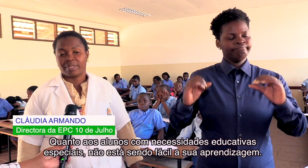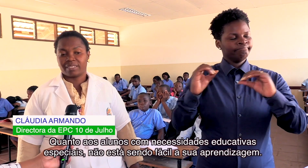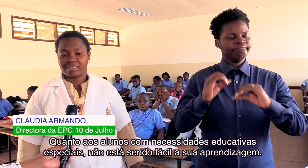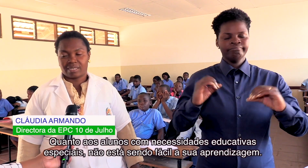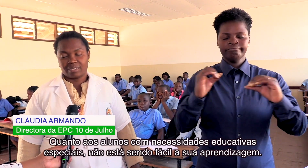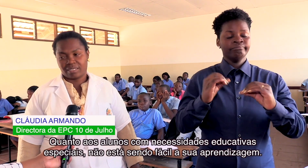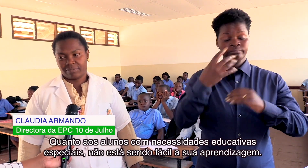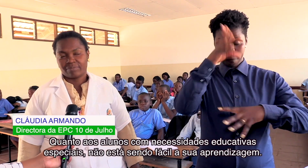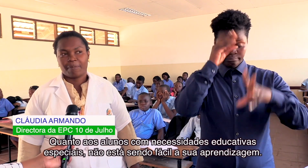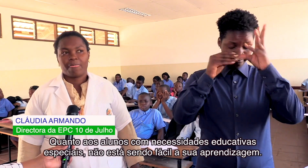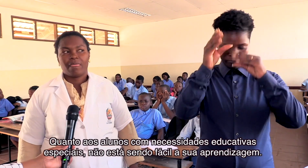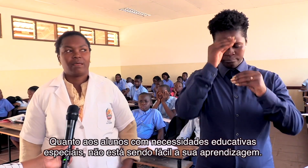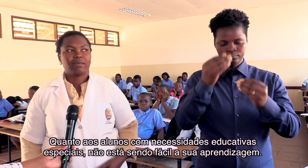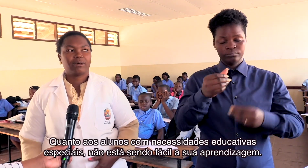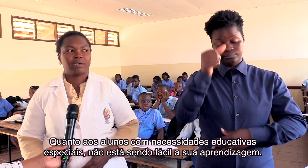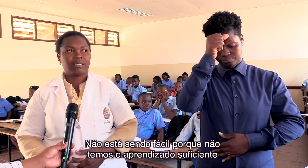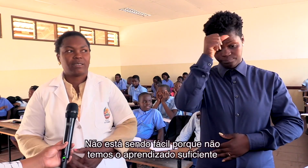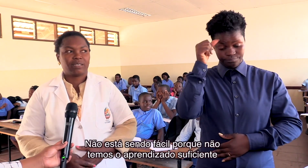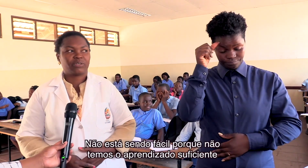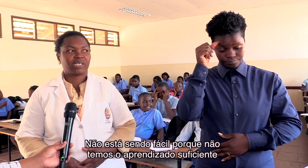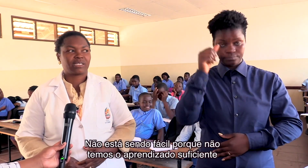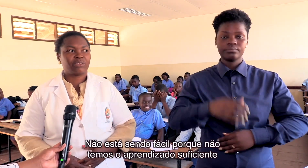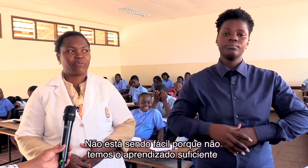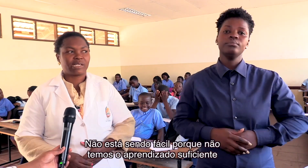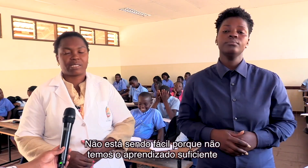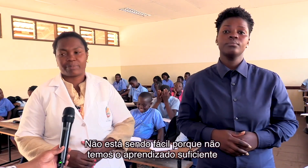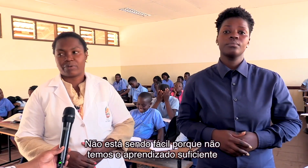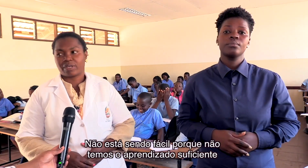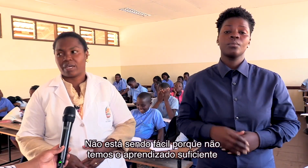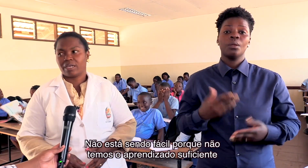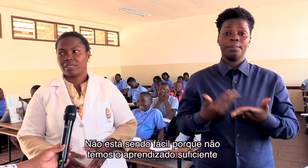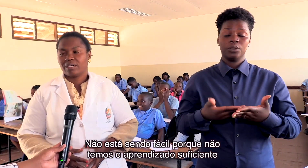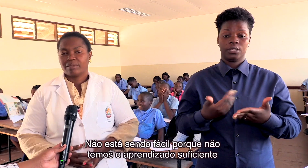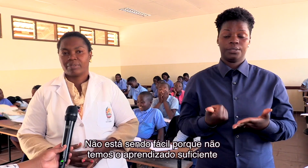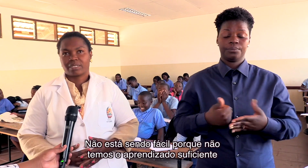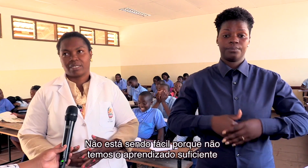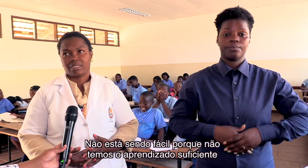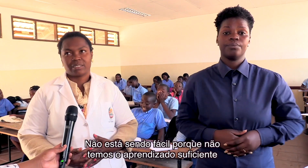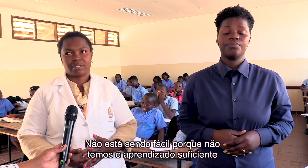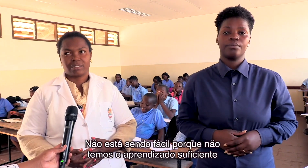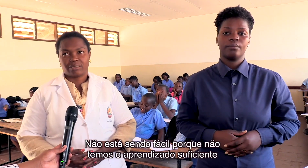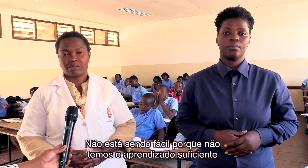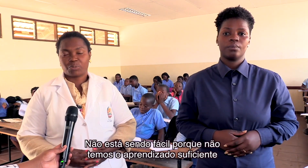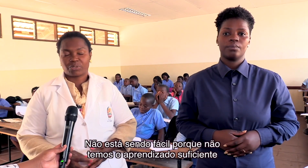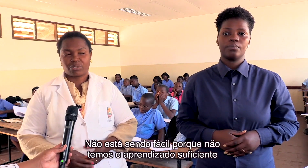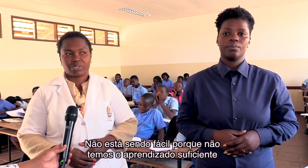aprendizagem. Não está sendo fácil o porquê? Porque os professores